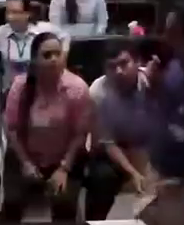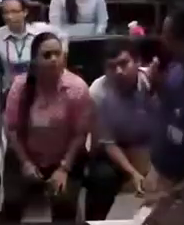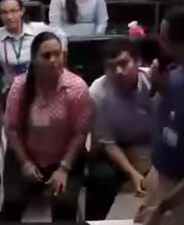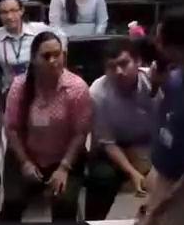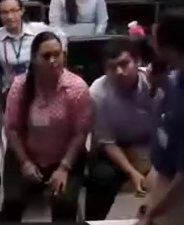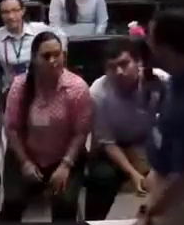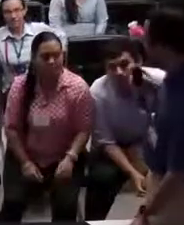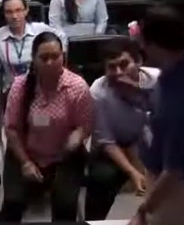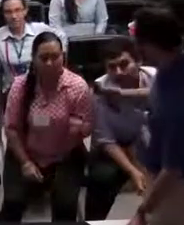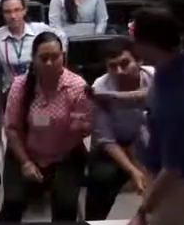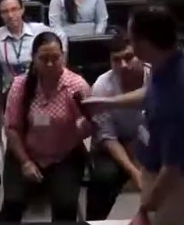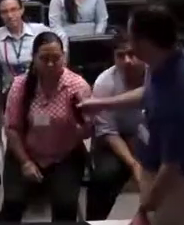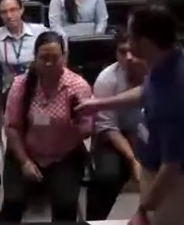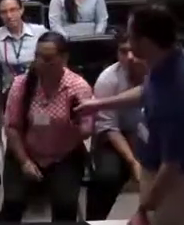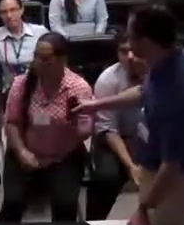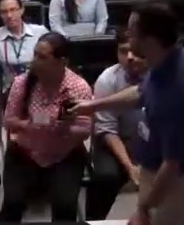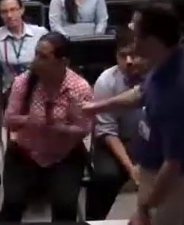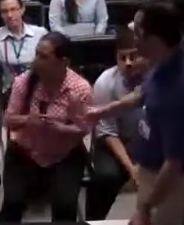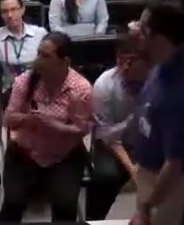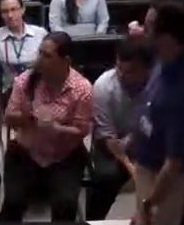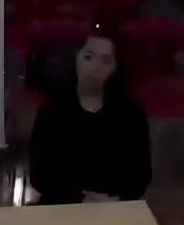Sí, muchas gracias.